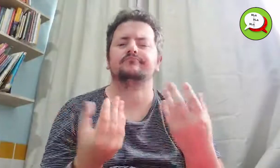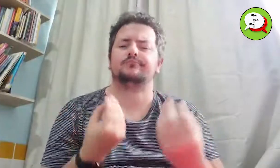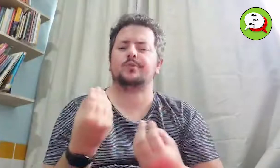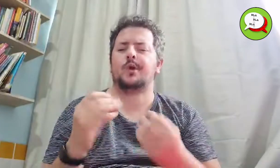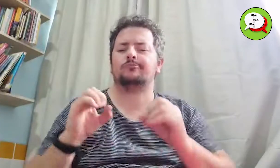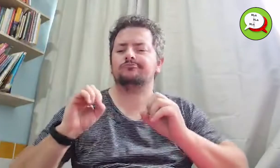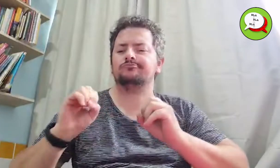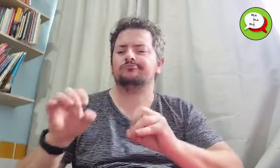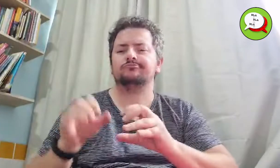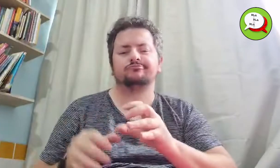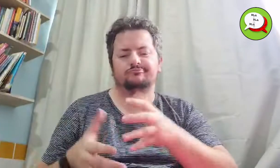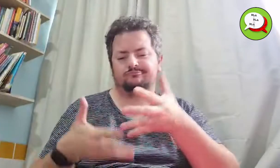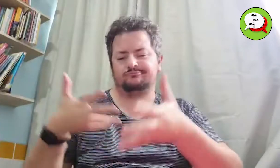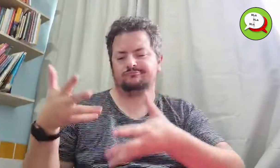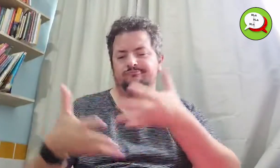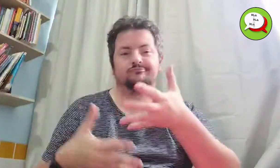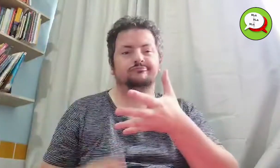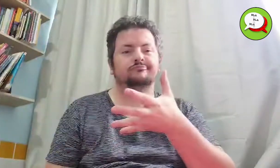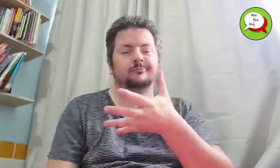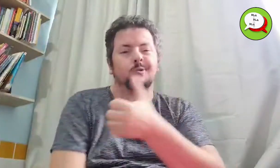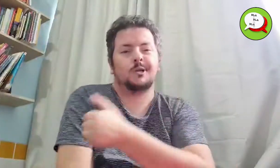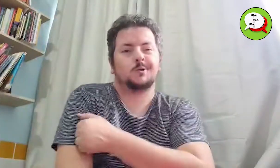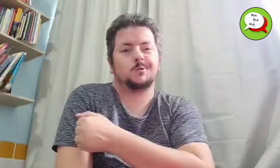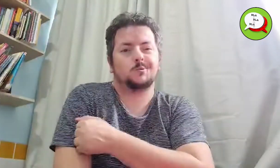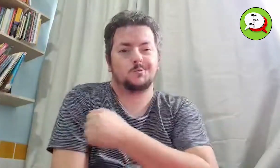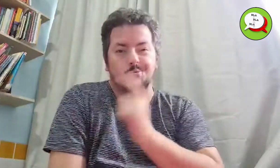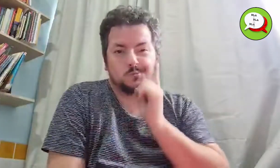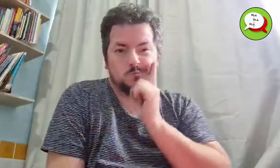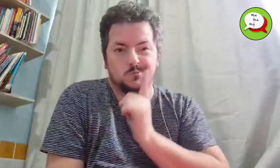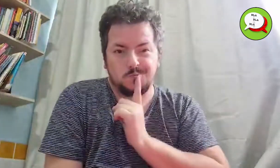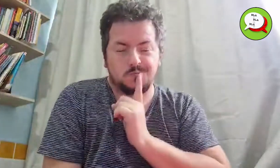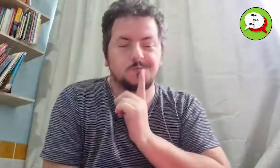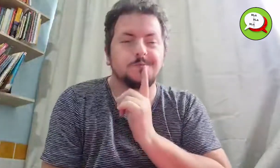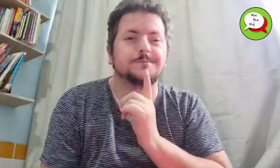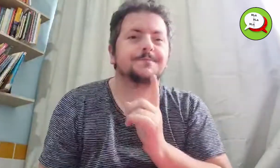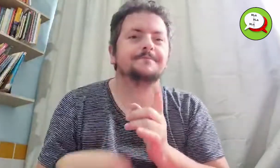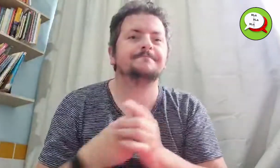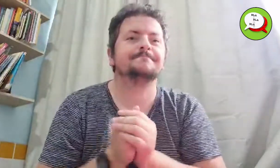Bom, e aí como ensinar Libras, né, para os alunos surdos?